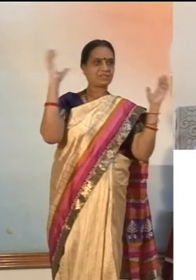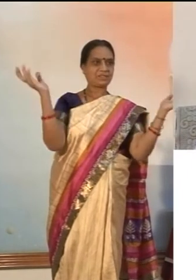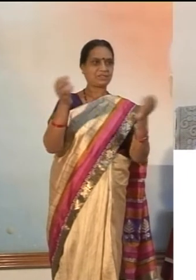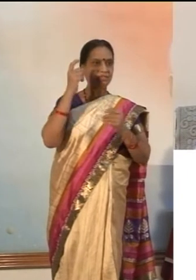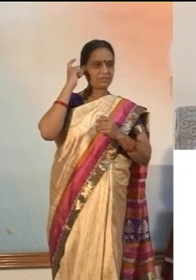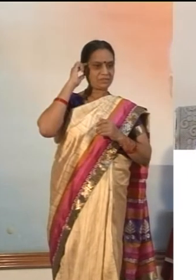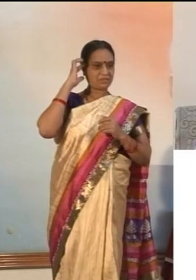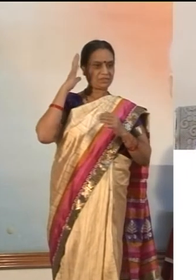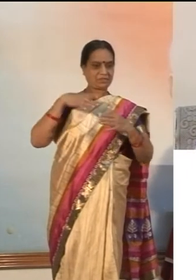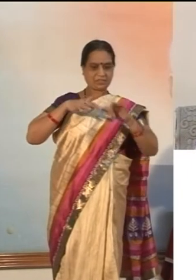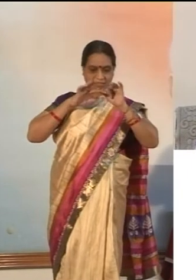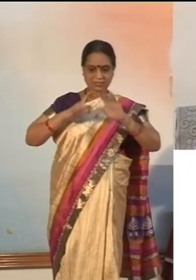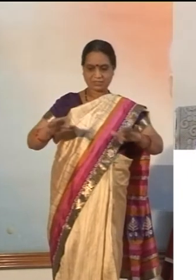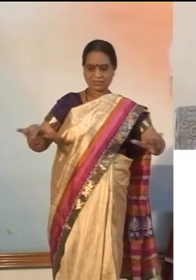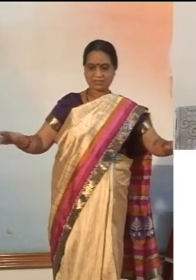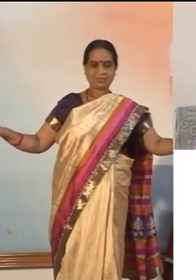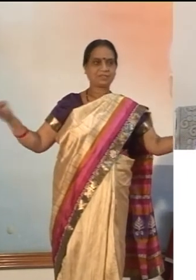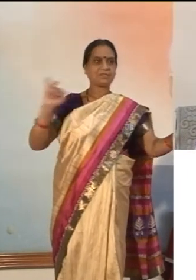सागर हैं।